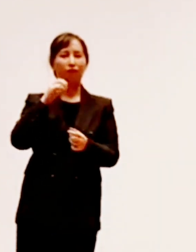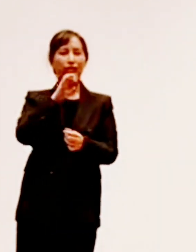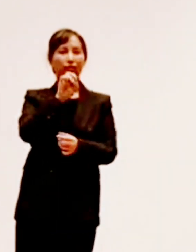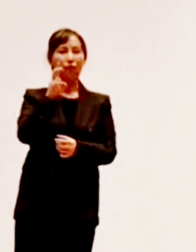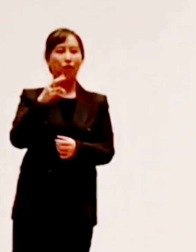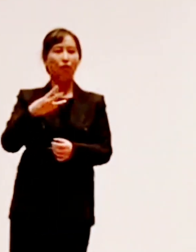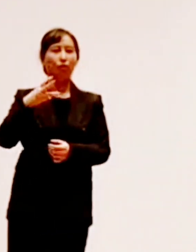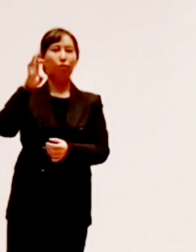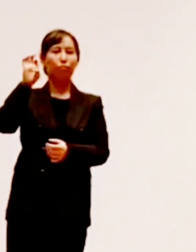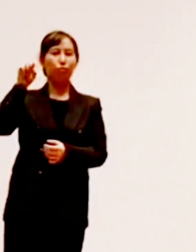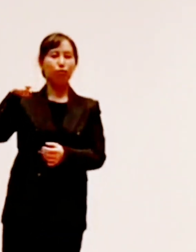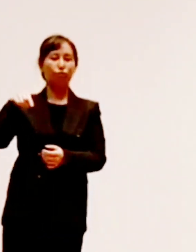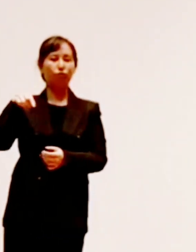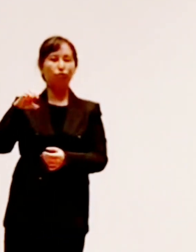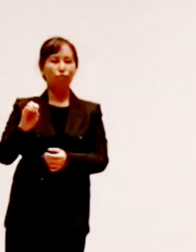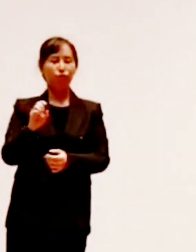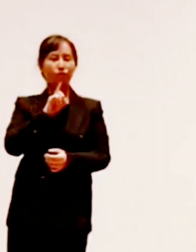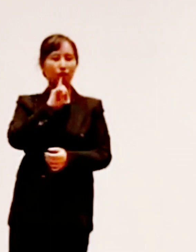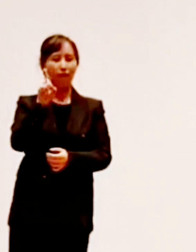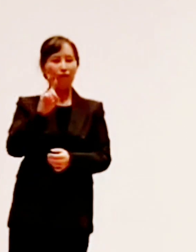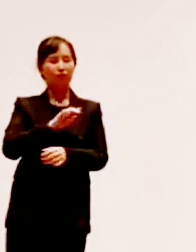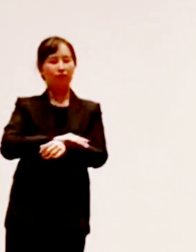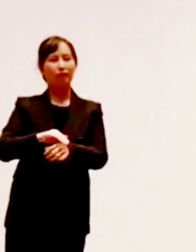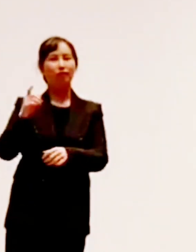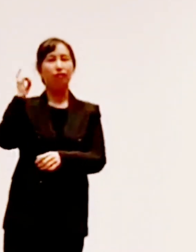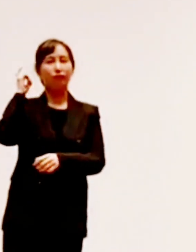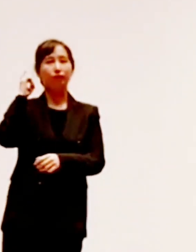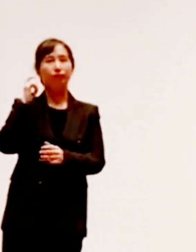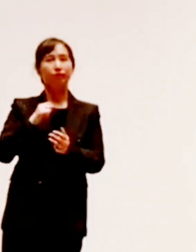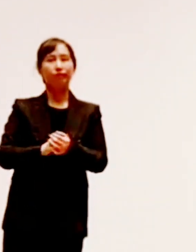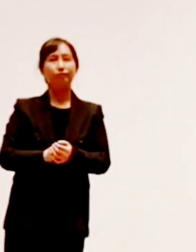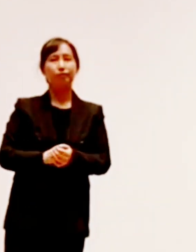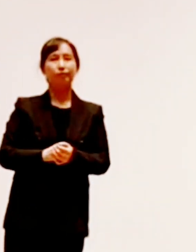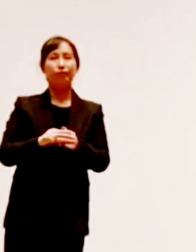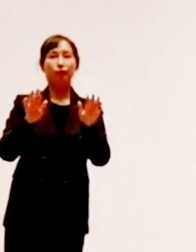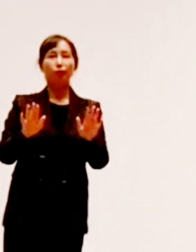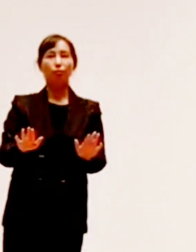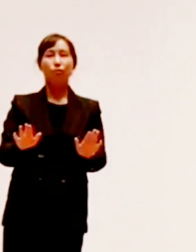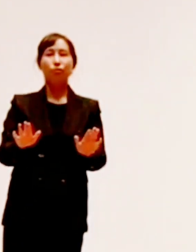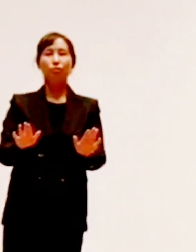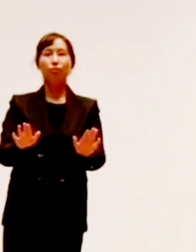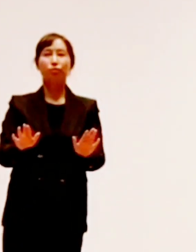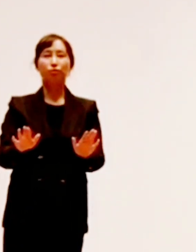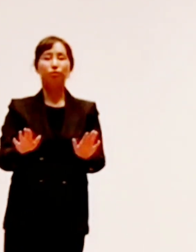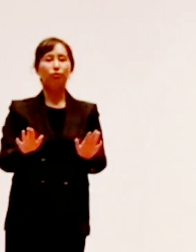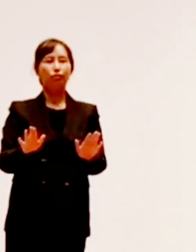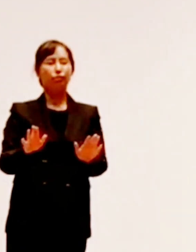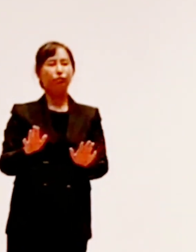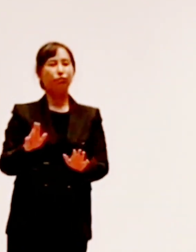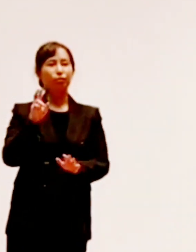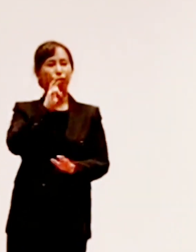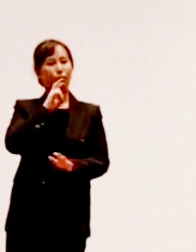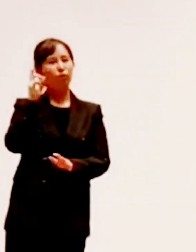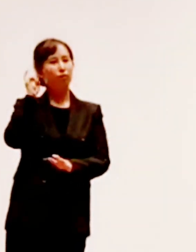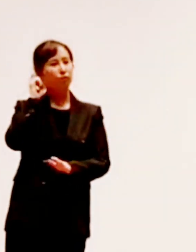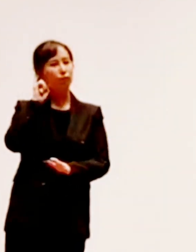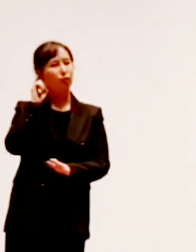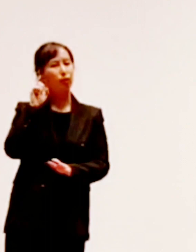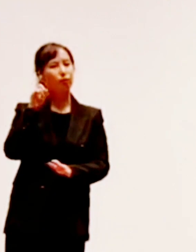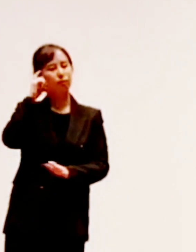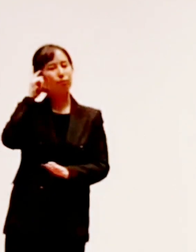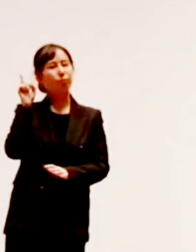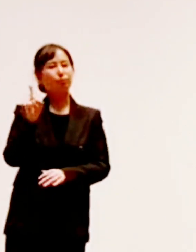잘 들었습니다. 여러분들 오늘 이 곡을 들으면서 무슨 생각을 하셨습니까?